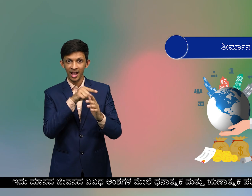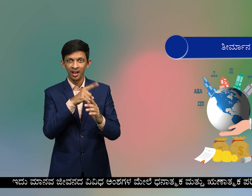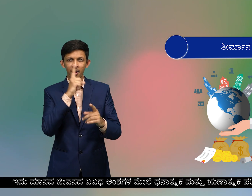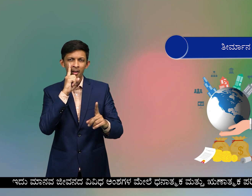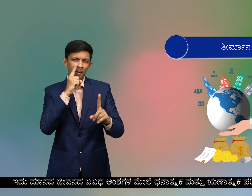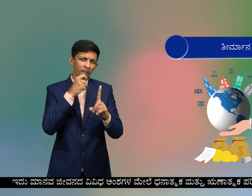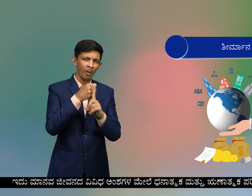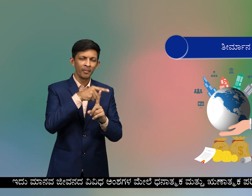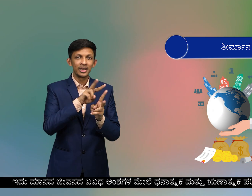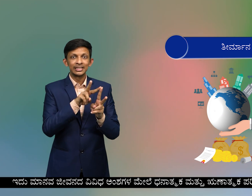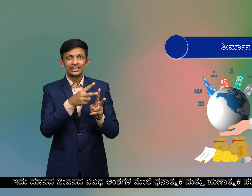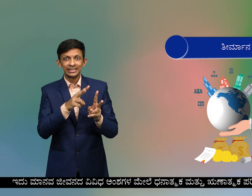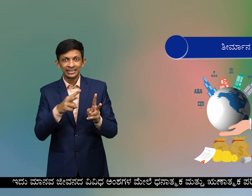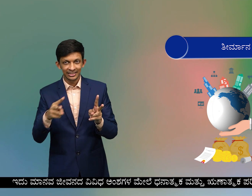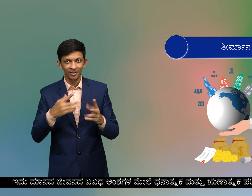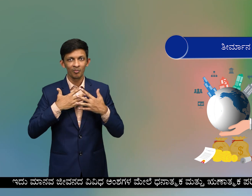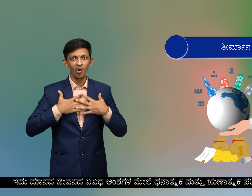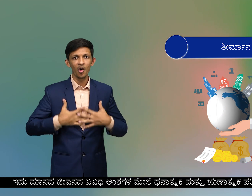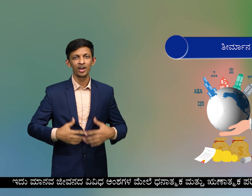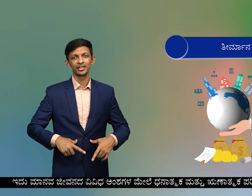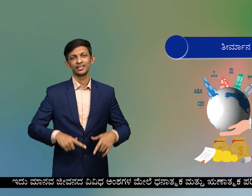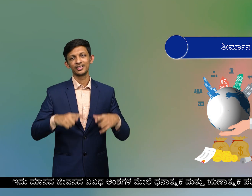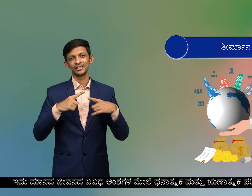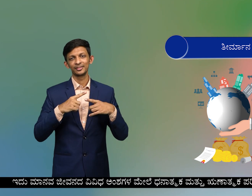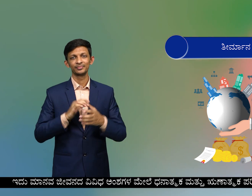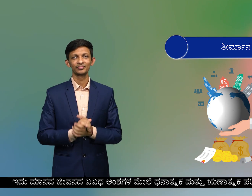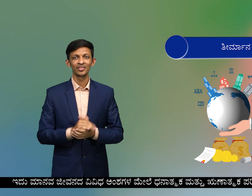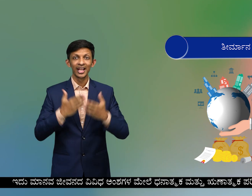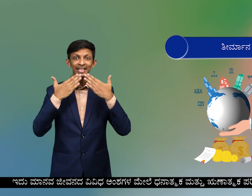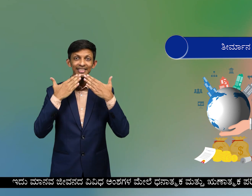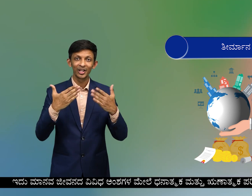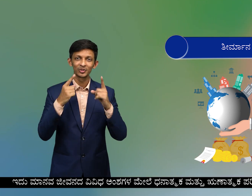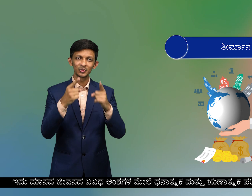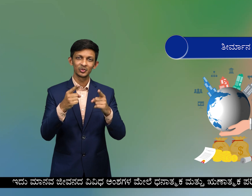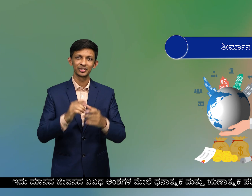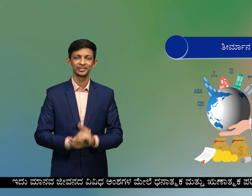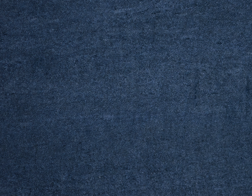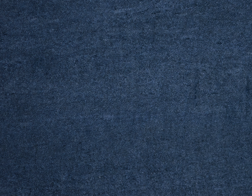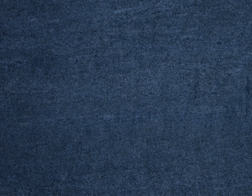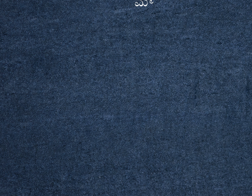ಅಂಶಗಳ ಮೇಲೆ ಧನಾತ್ಮಕ ಮತ್ತು ಋಣಾತ್ಮಕ ಪರಿಣಾಮಗಳನ್ನು ಹೊಂದಿದೆ.